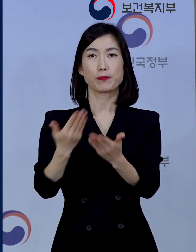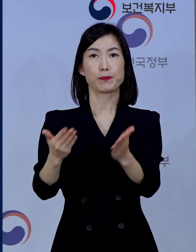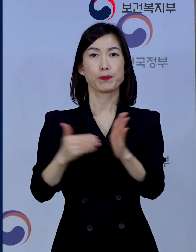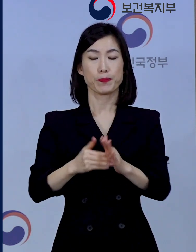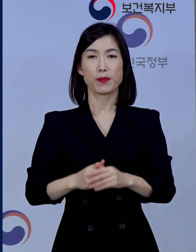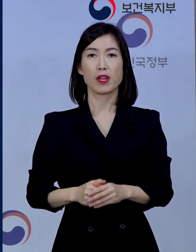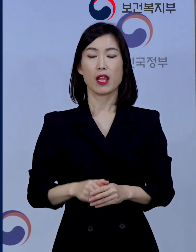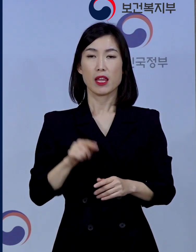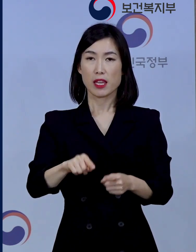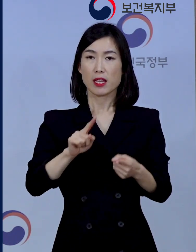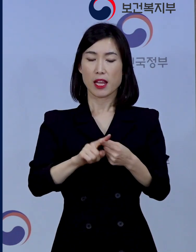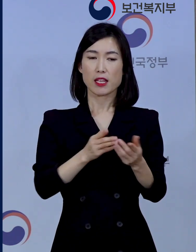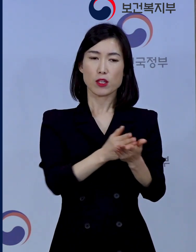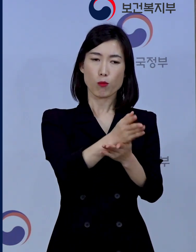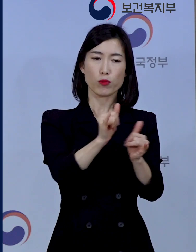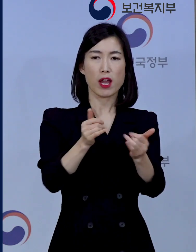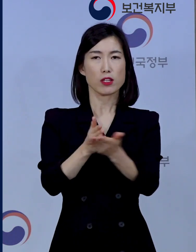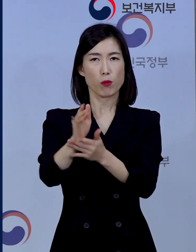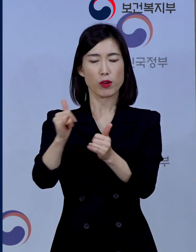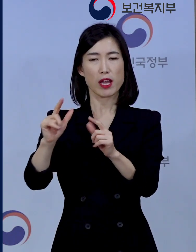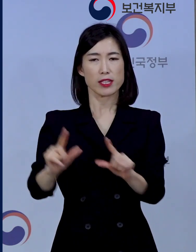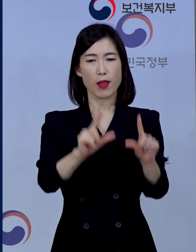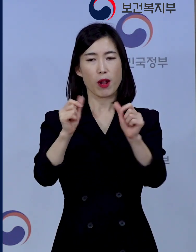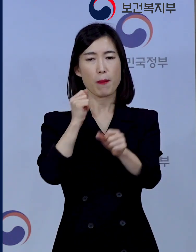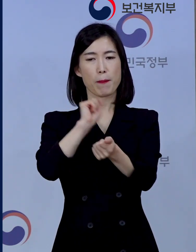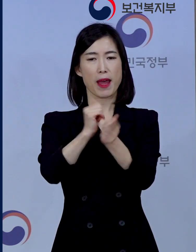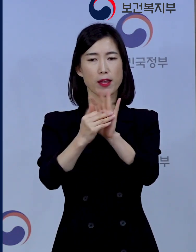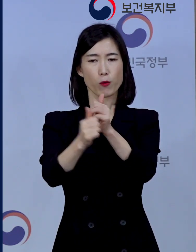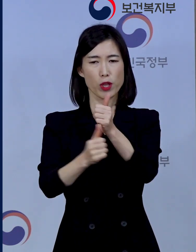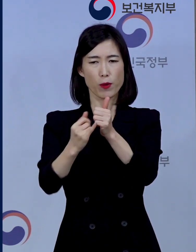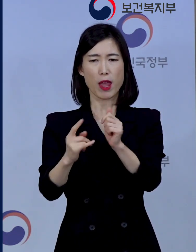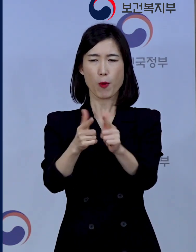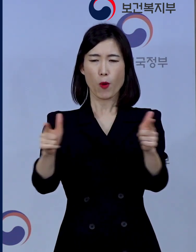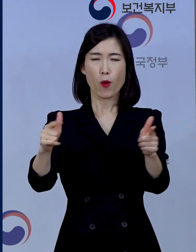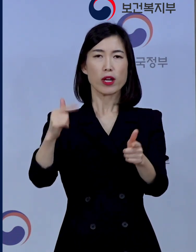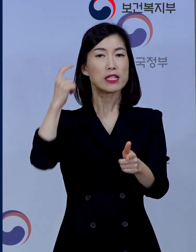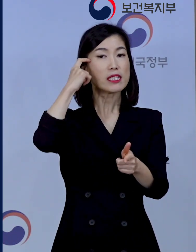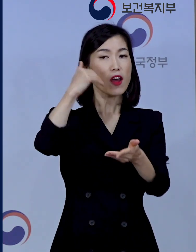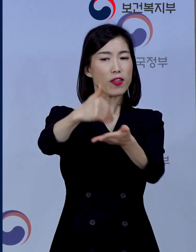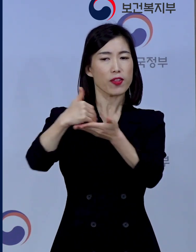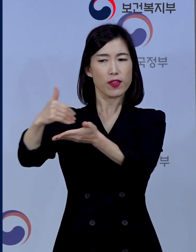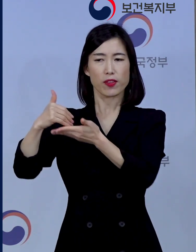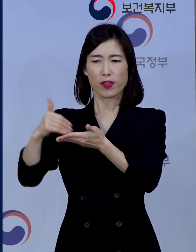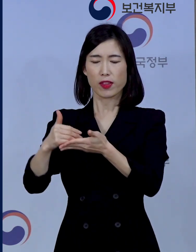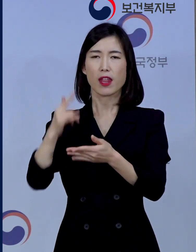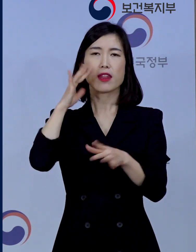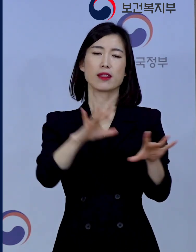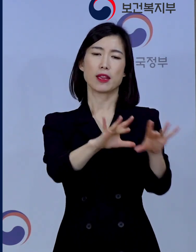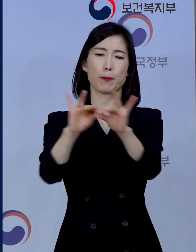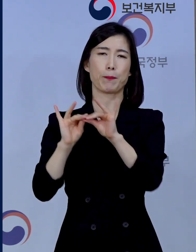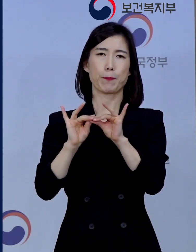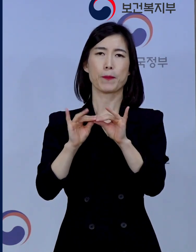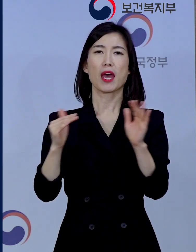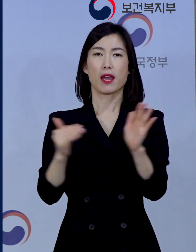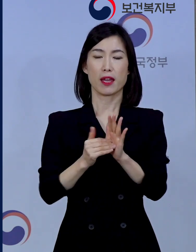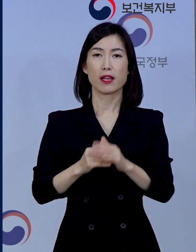지자체, 생활방역위원회의 전문가부들의 의견을 수렴하였으며 대다수가 동의하였습니다.